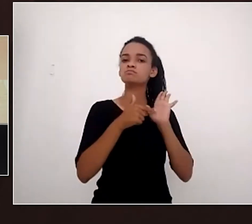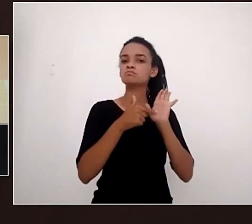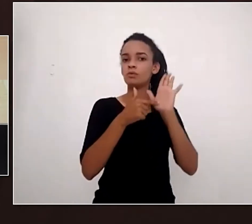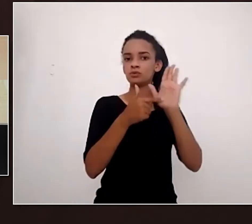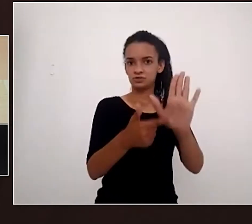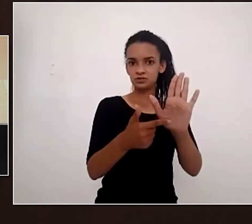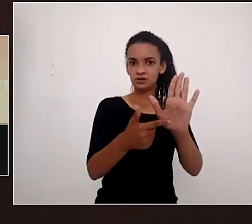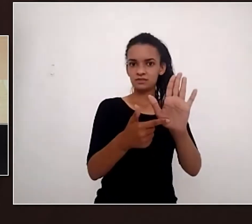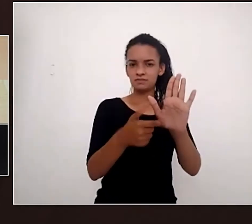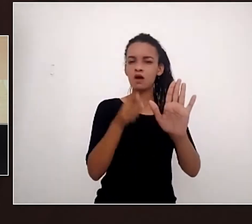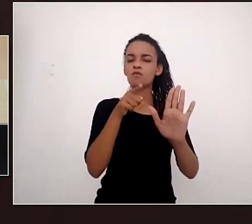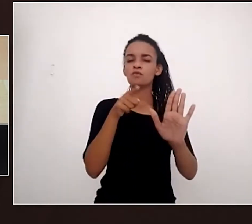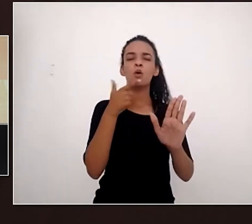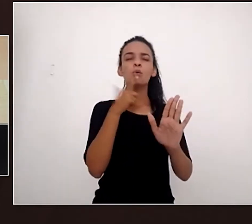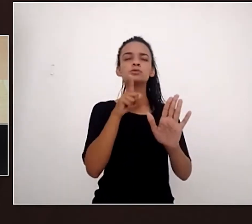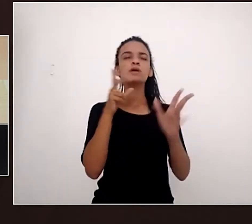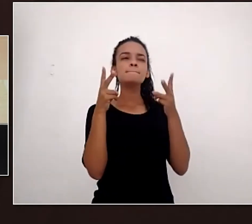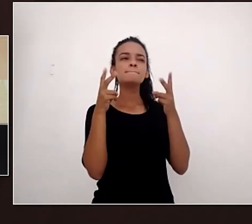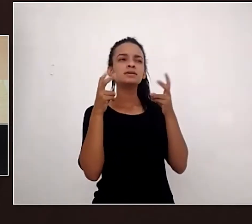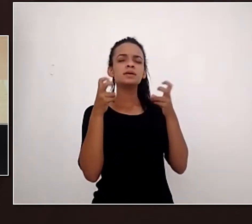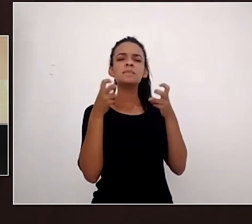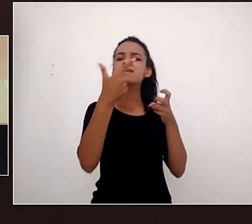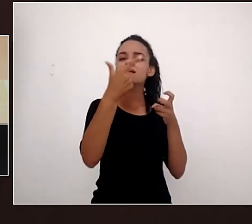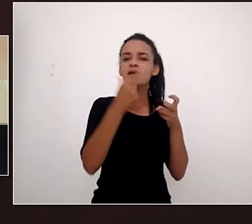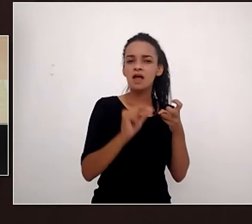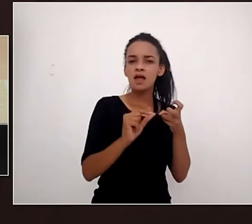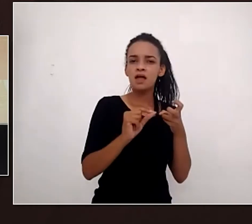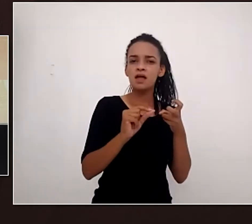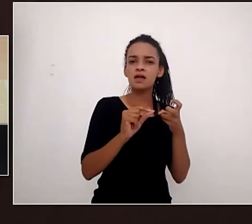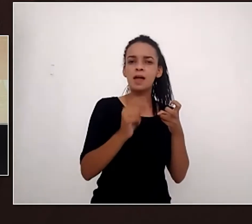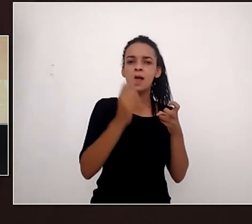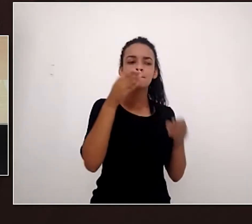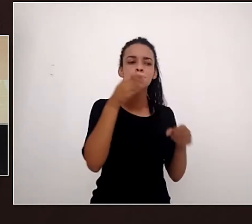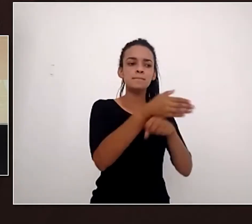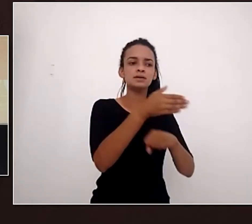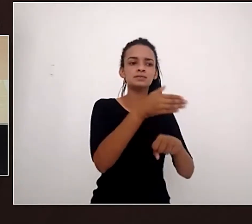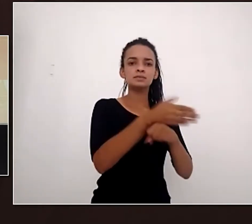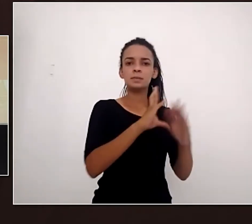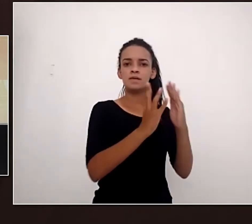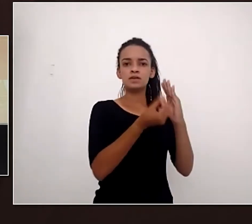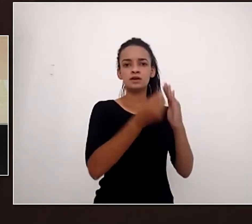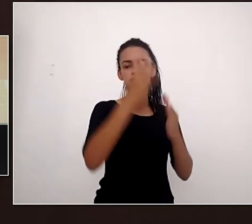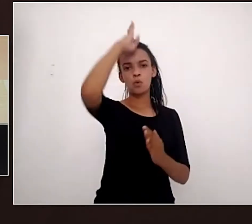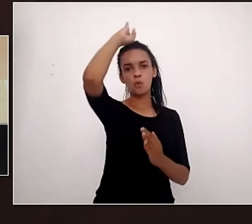De quem são a igreja em Roma, tá? Aí então, com relação